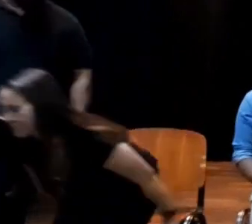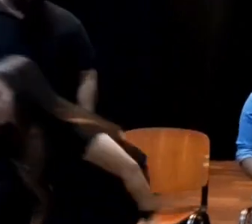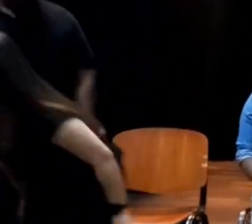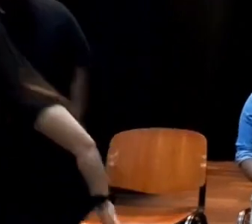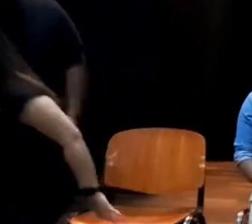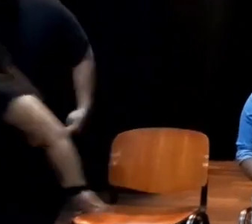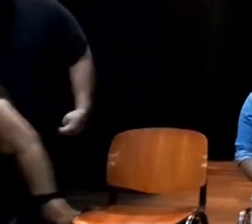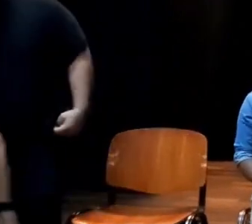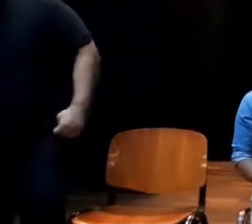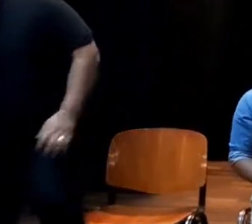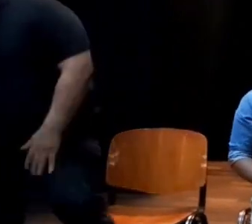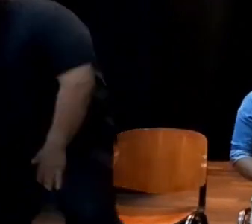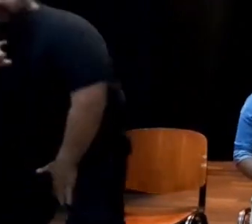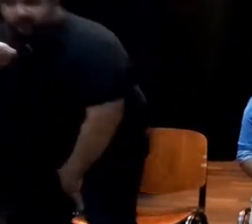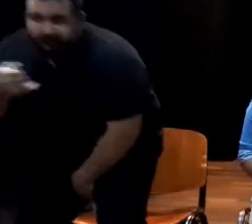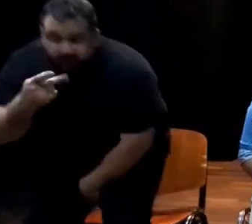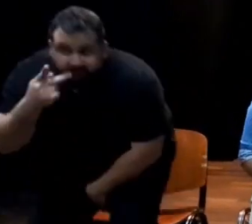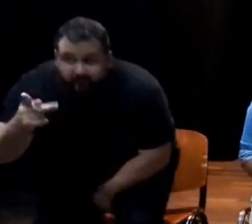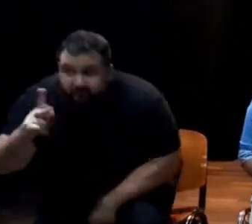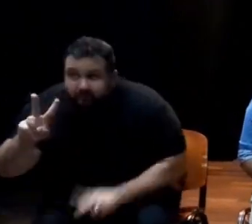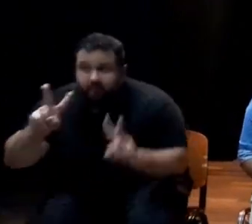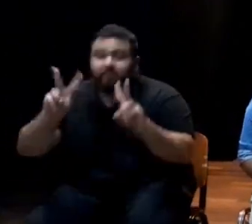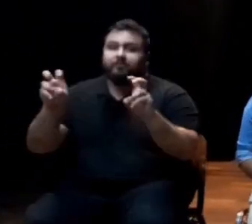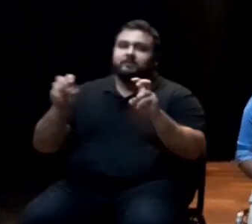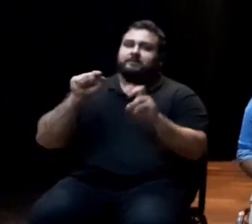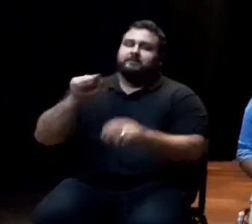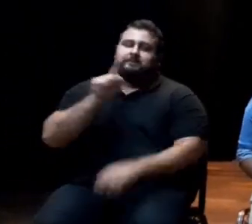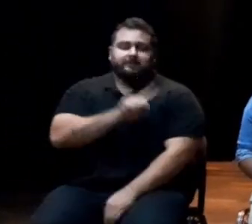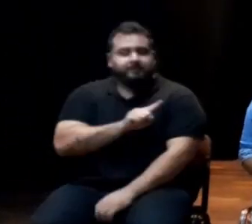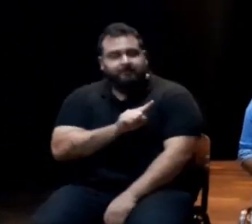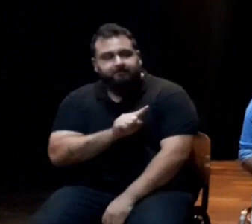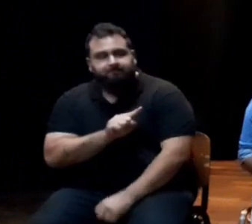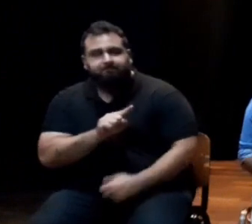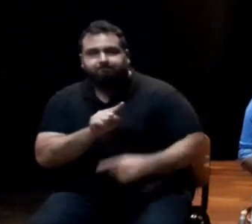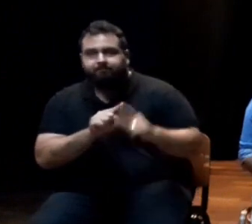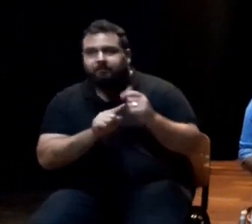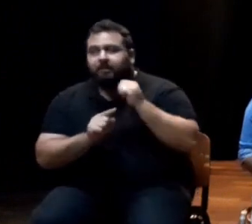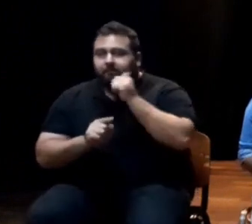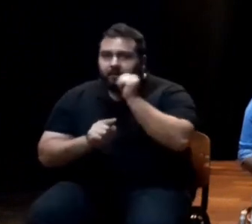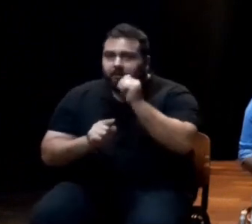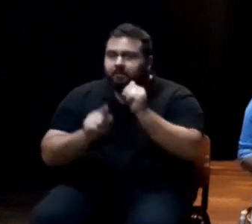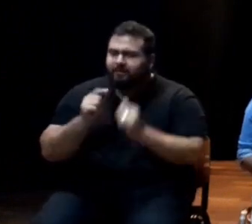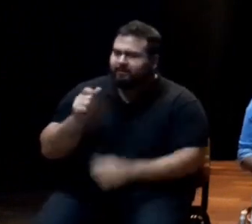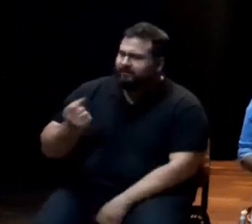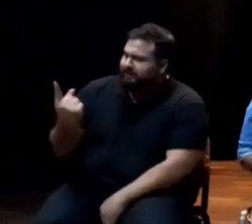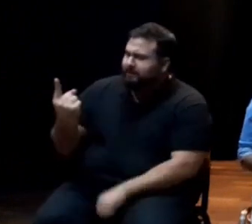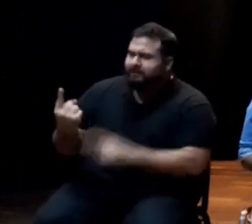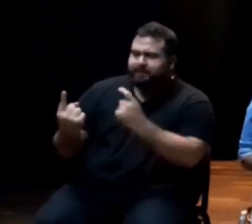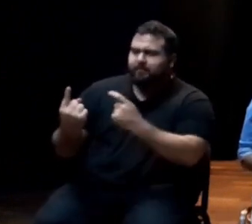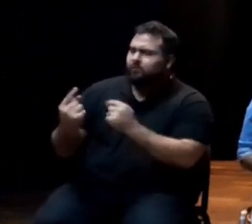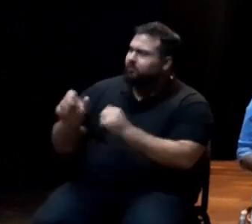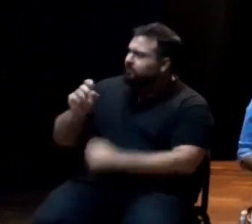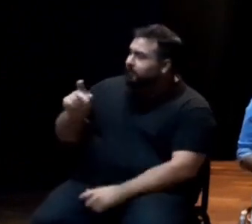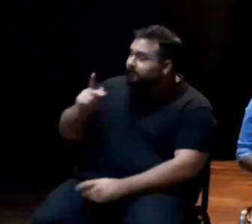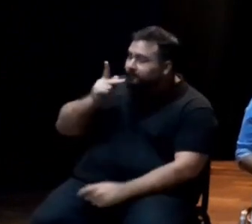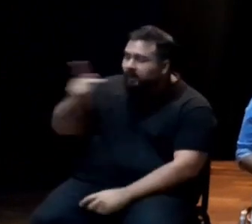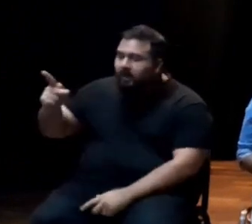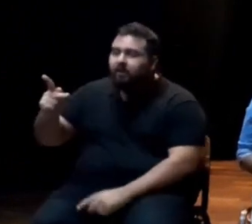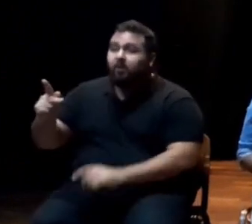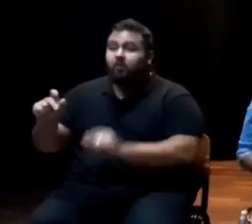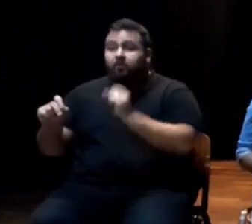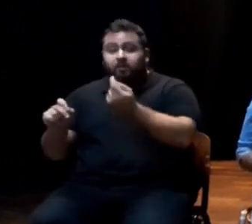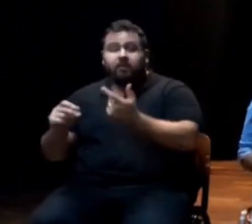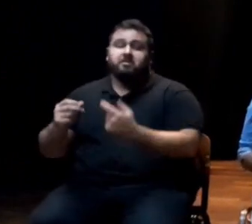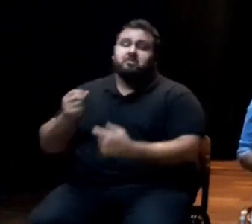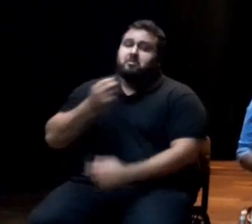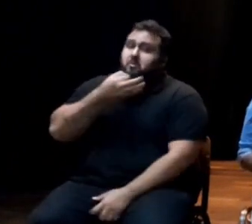Pegar o gancho que ela também falou sobre esse negócio de será que vai ser só fala ou será que também vai ter